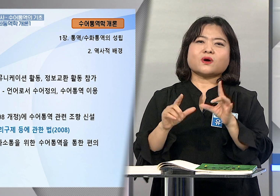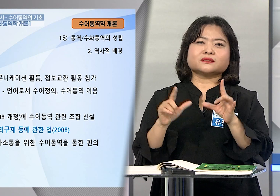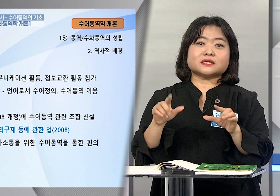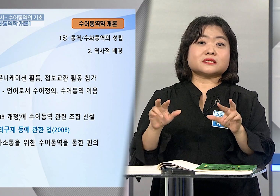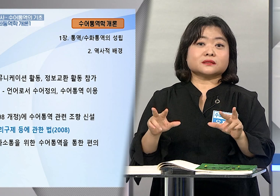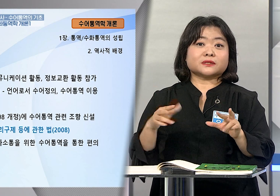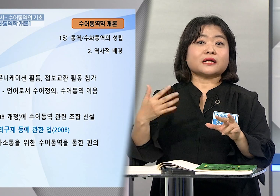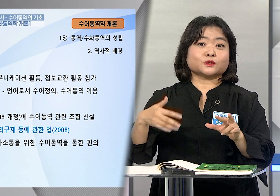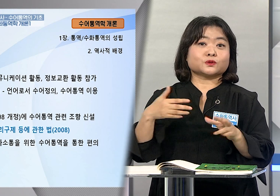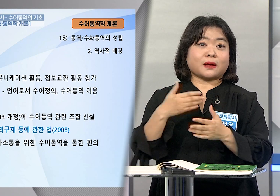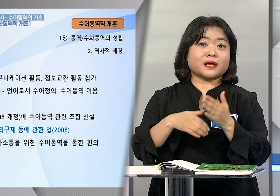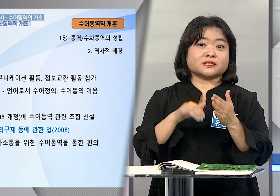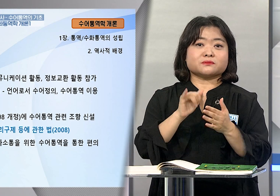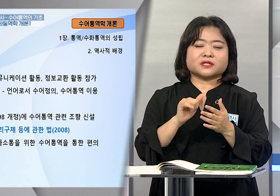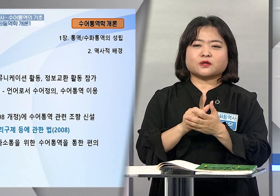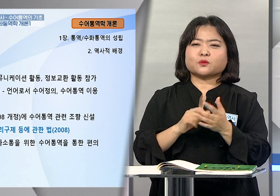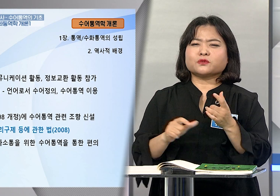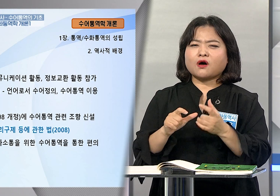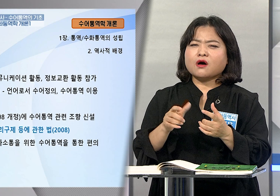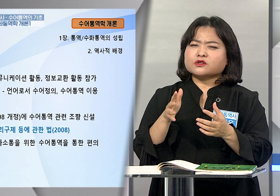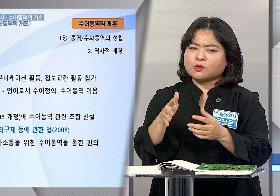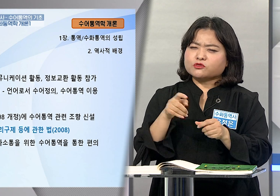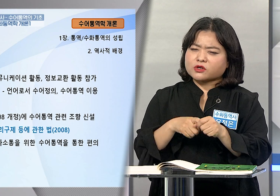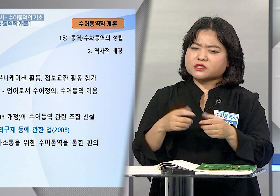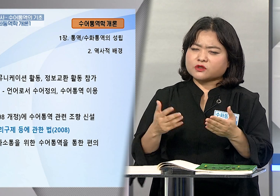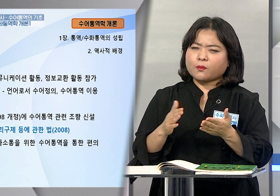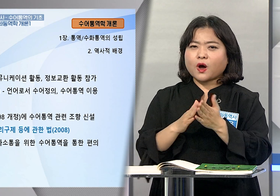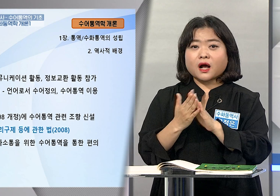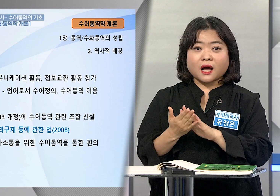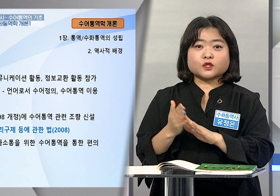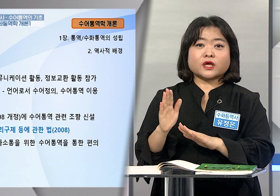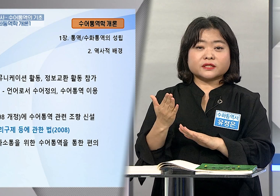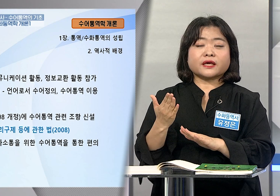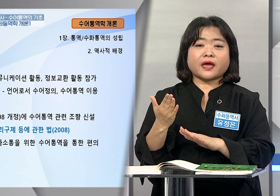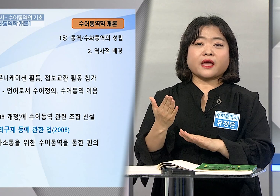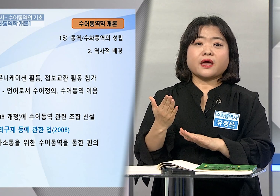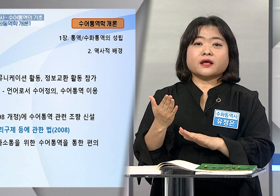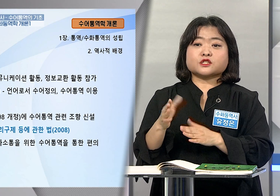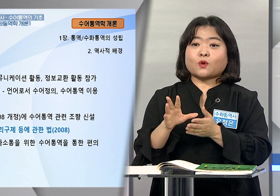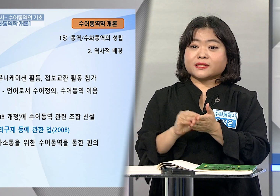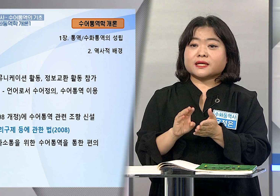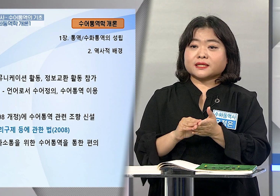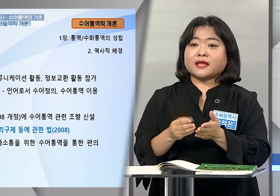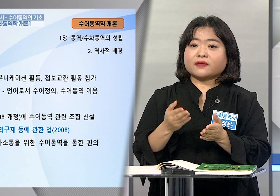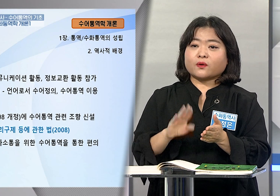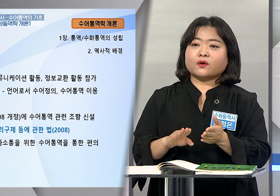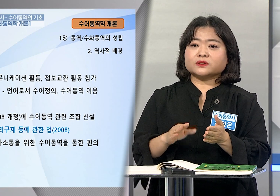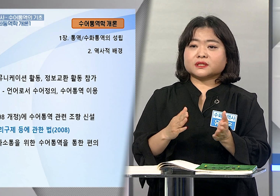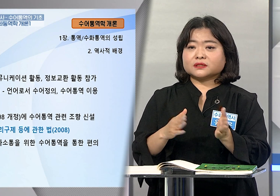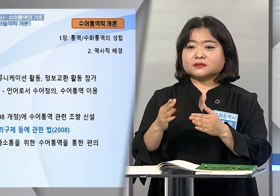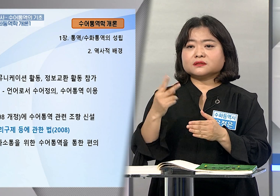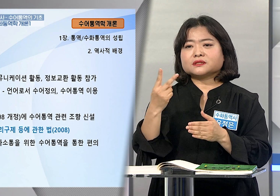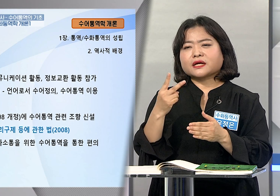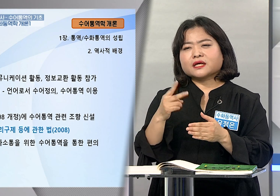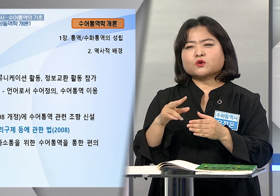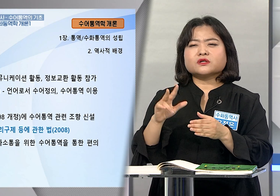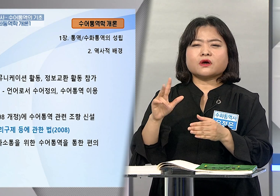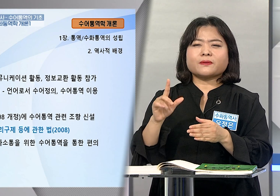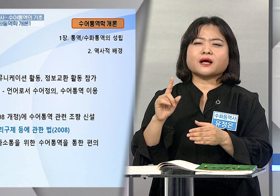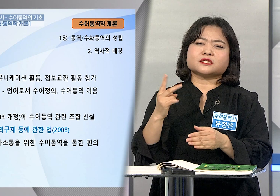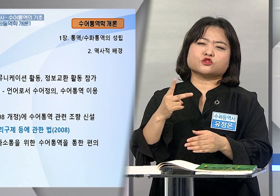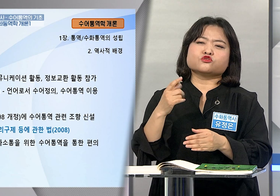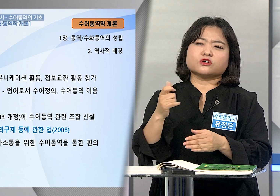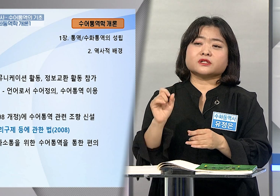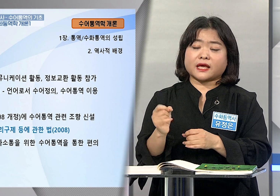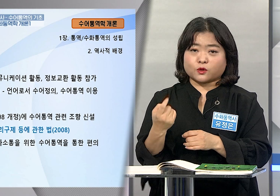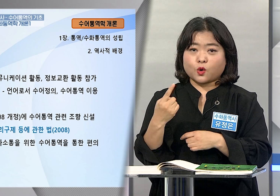애매한 상황들이 지금은 아직도 남아 있습니다. 좀 더 전문적인 직업화가 되는 게 이제 과제이긴 한데요. 어쨌든 장애인 권리